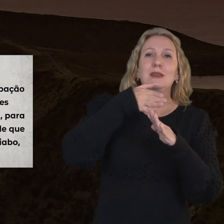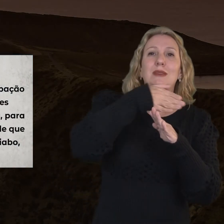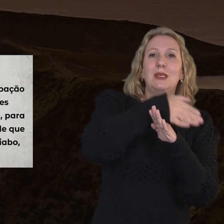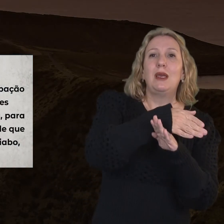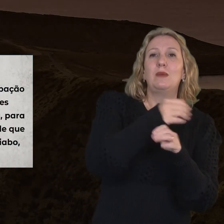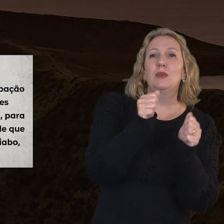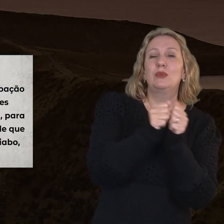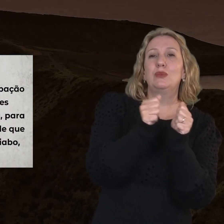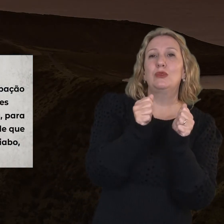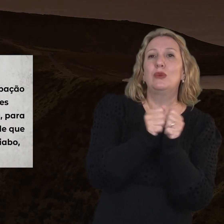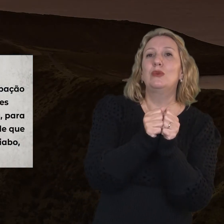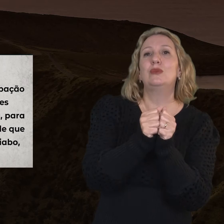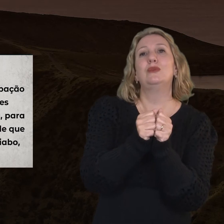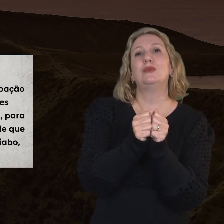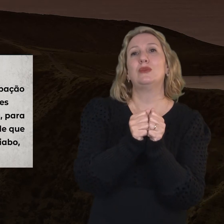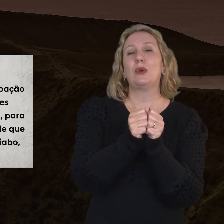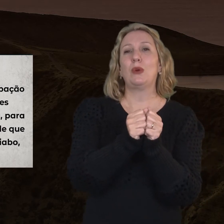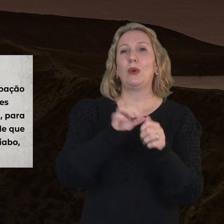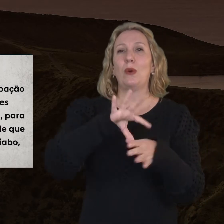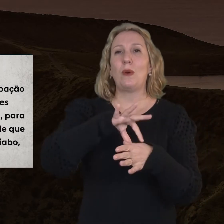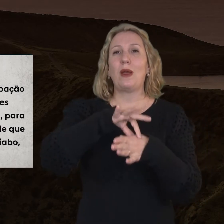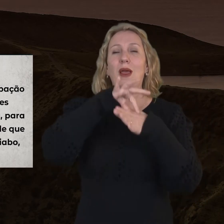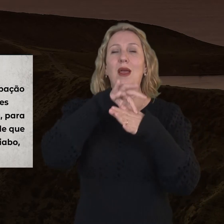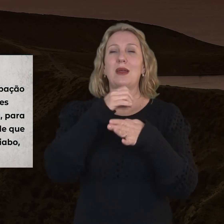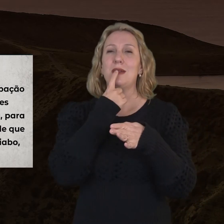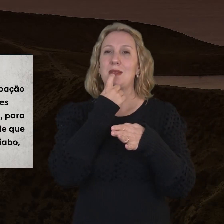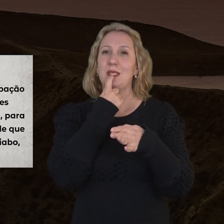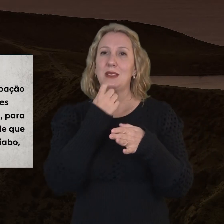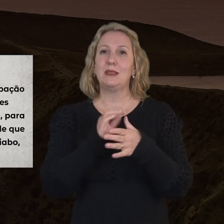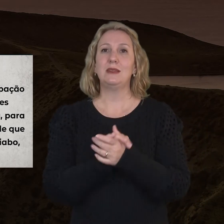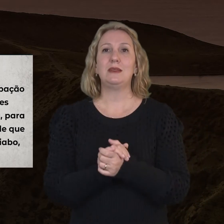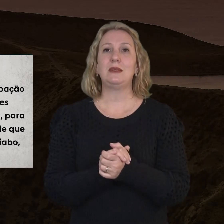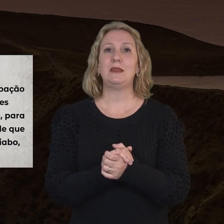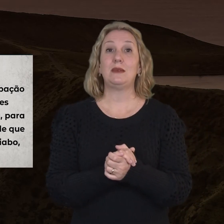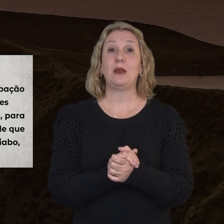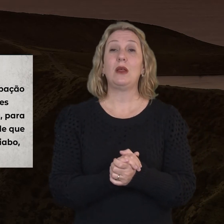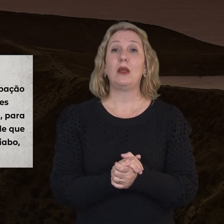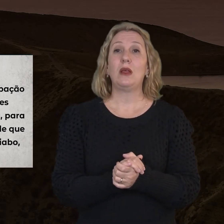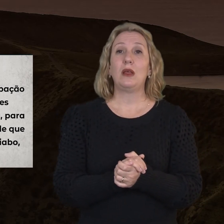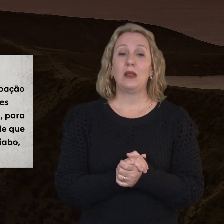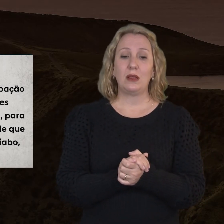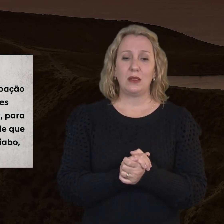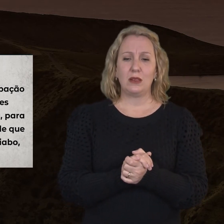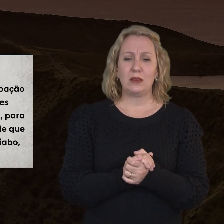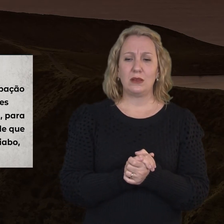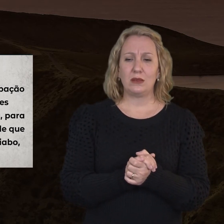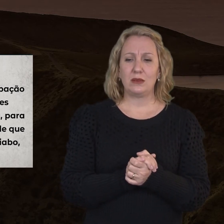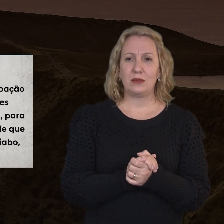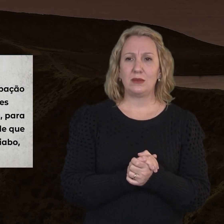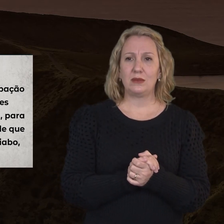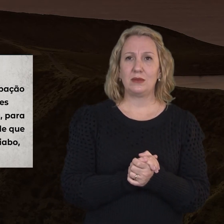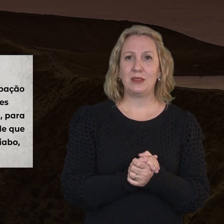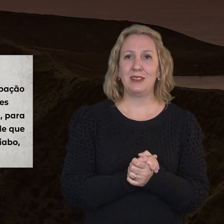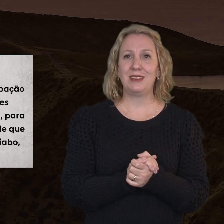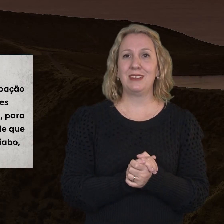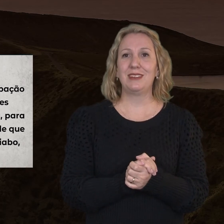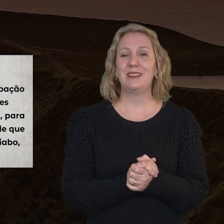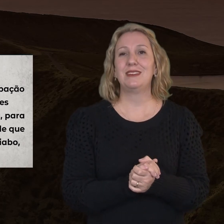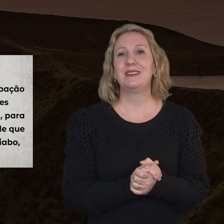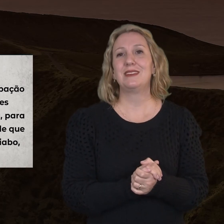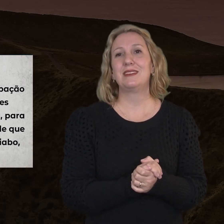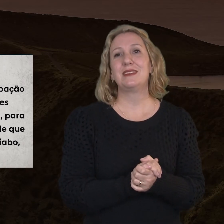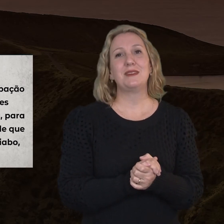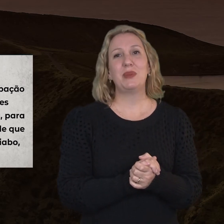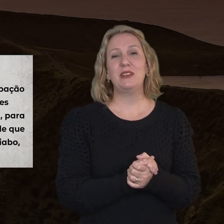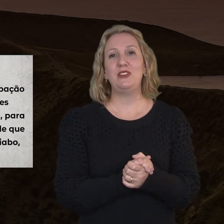também ele igualmente participou para que por sua morte olha só desse twice aquele que tem o poder da morte a saber o